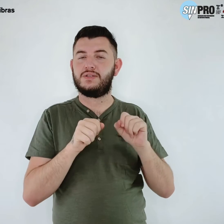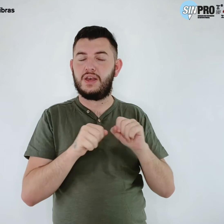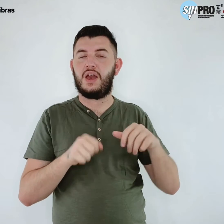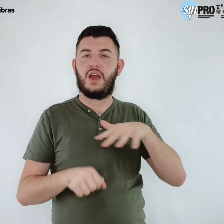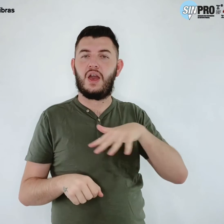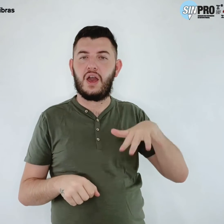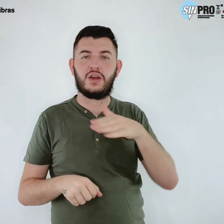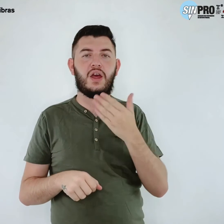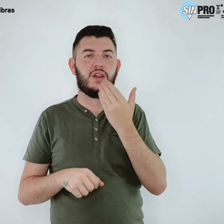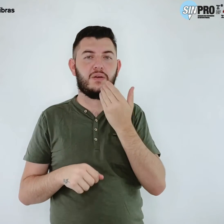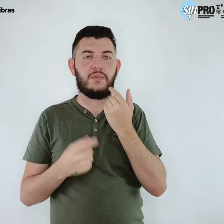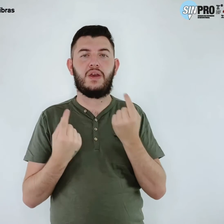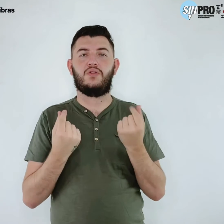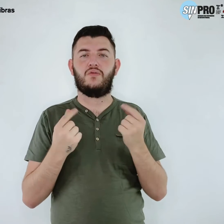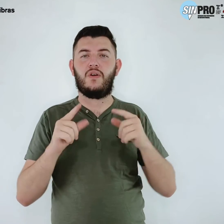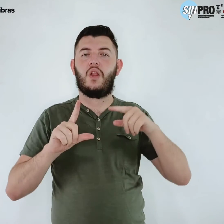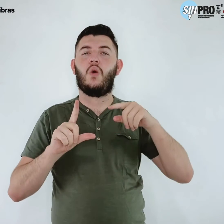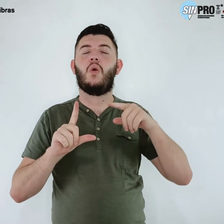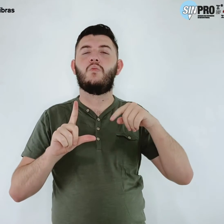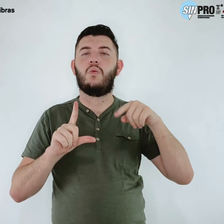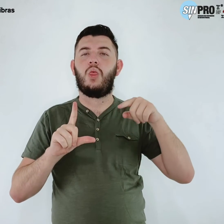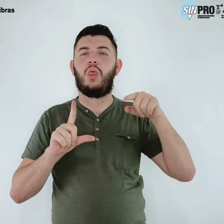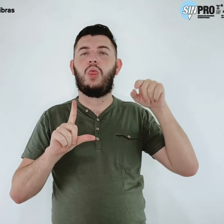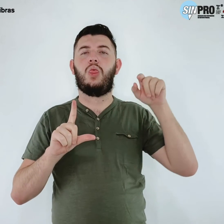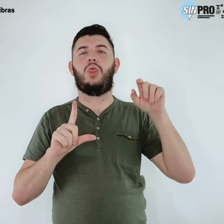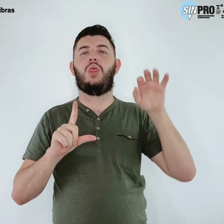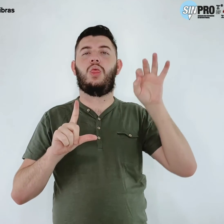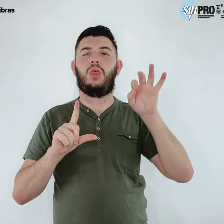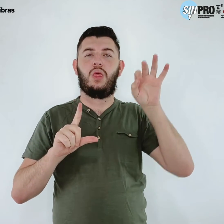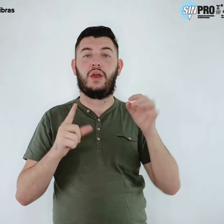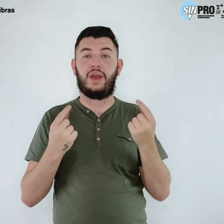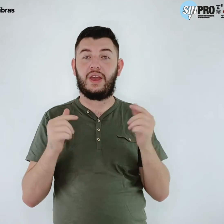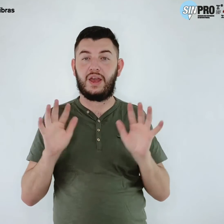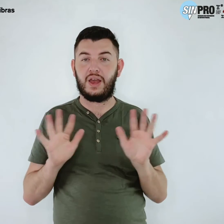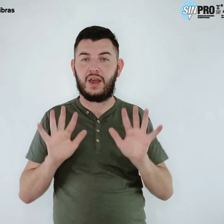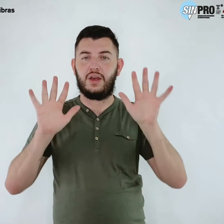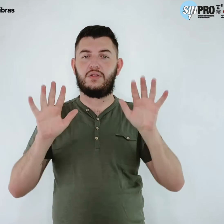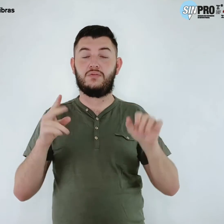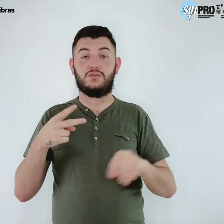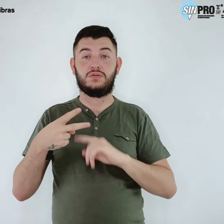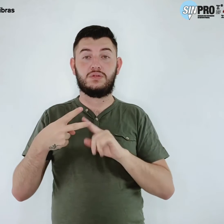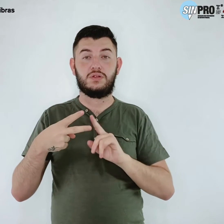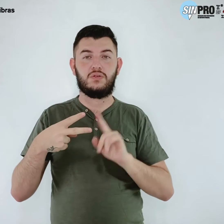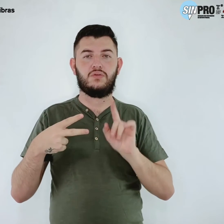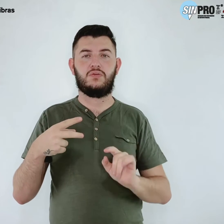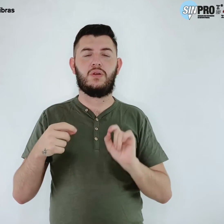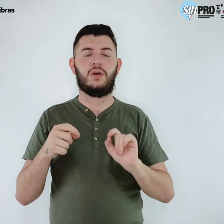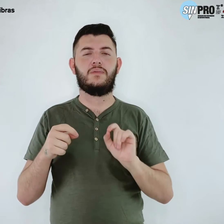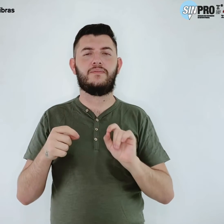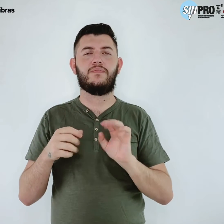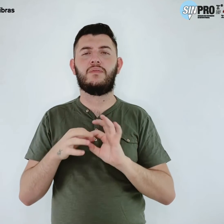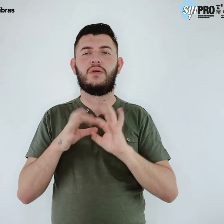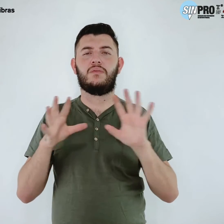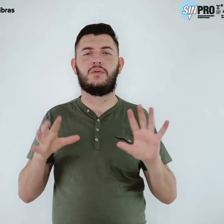inflacionar o mercado de alimentos. O segundo problema é permitir um grande aumento dos preços